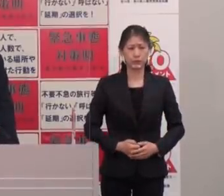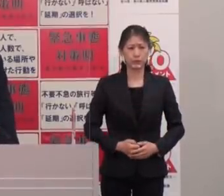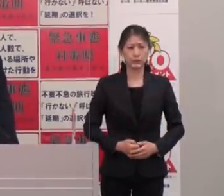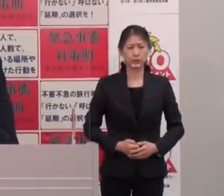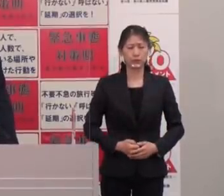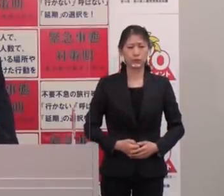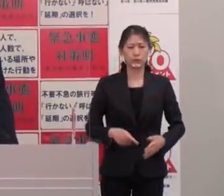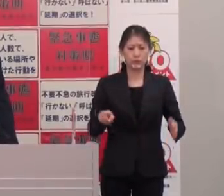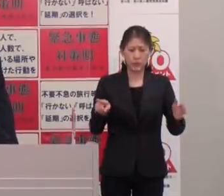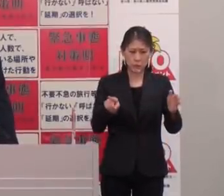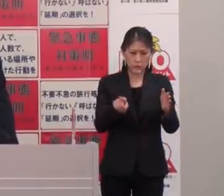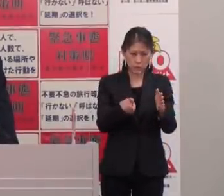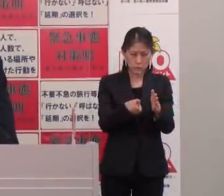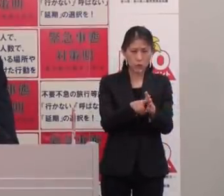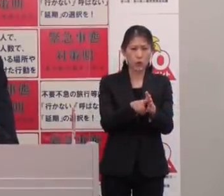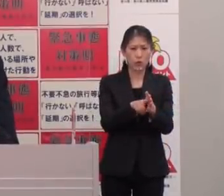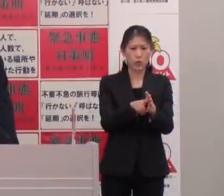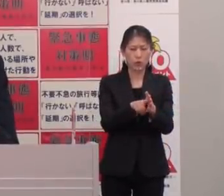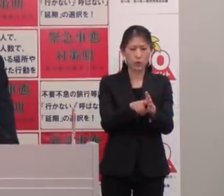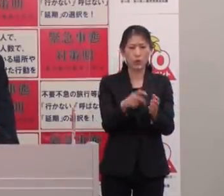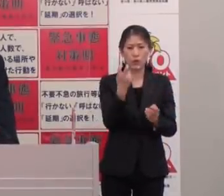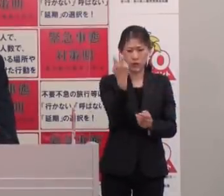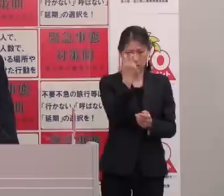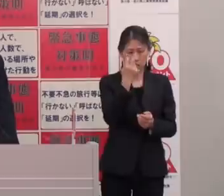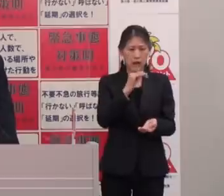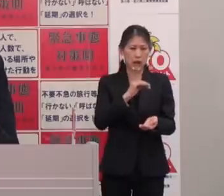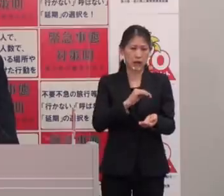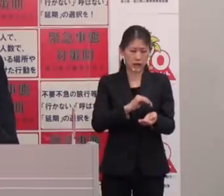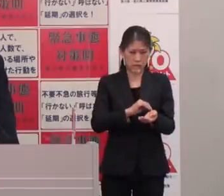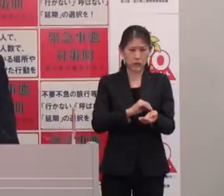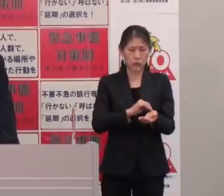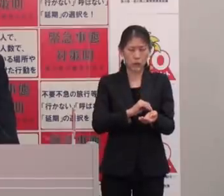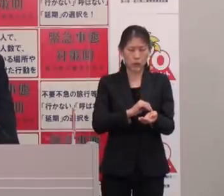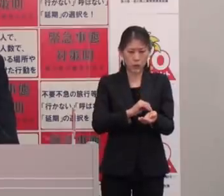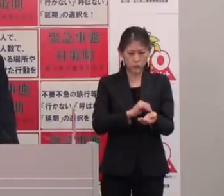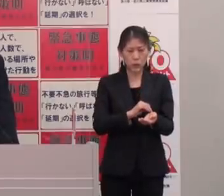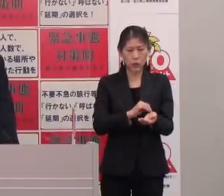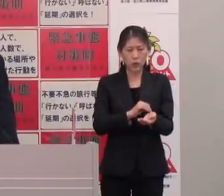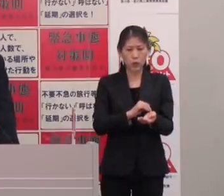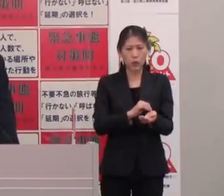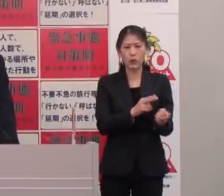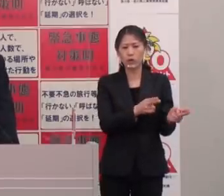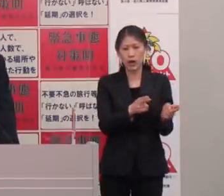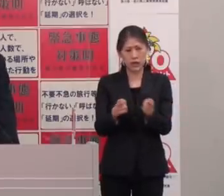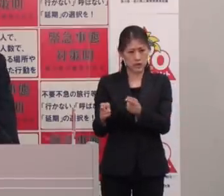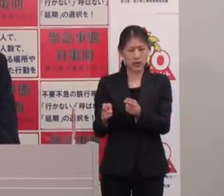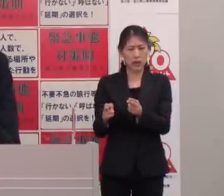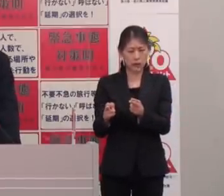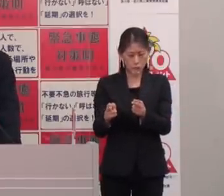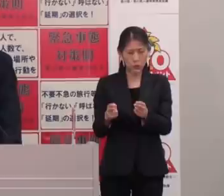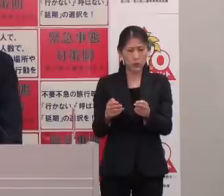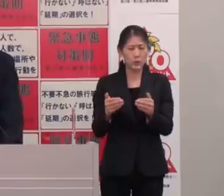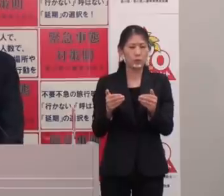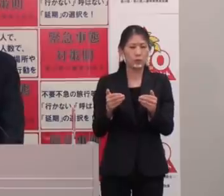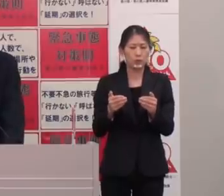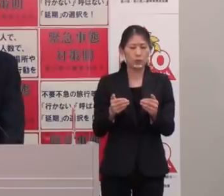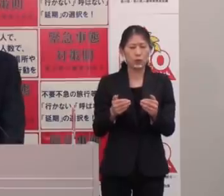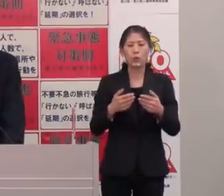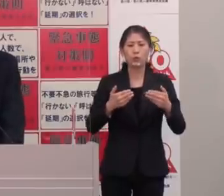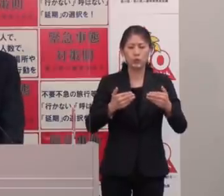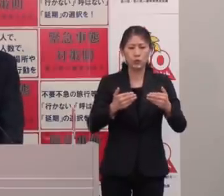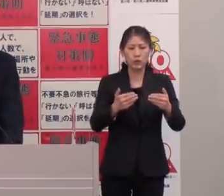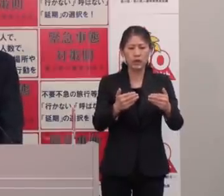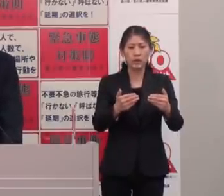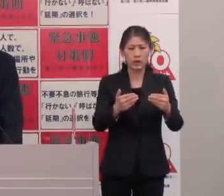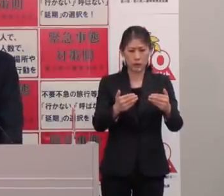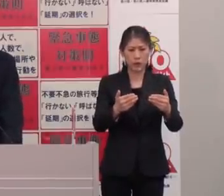ましては、これまでも検査医療提供体制の充実に取り組んできて、おりまして、確保病床につきまし